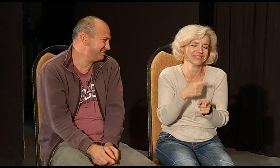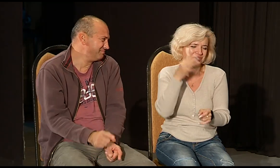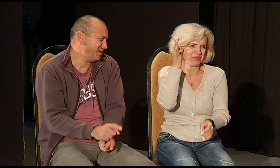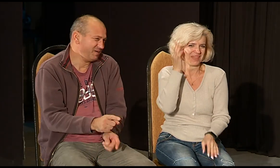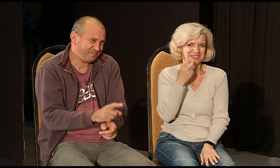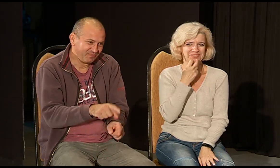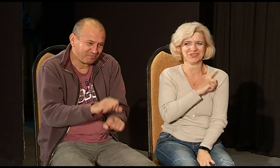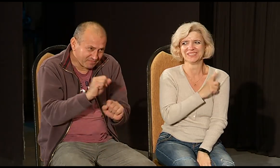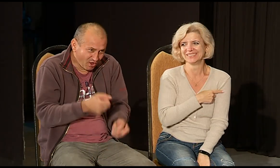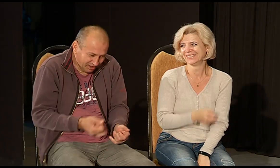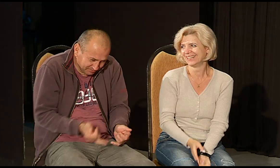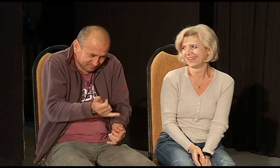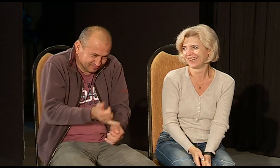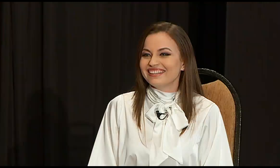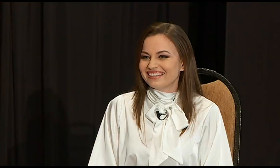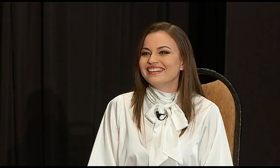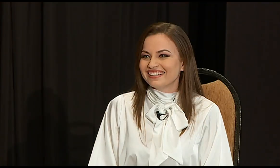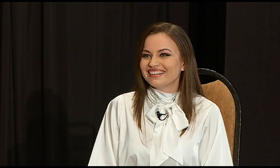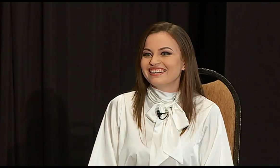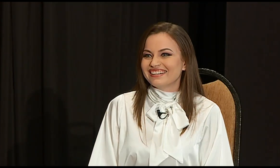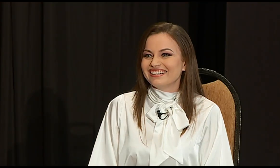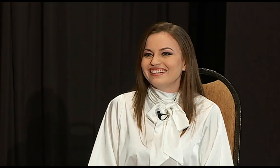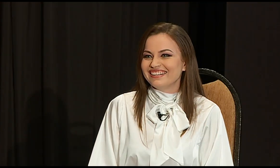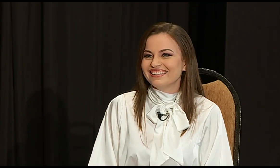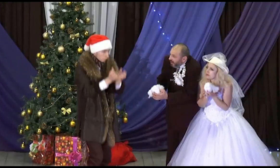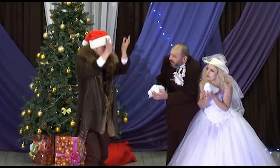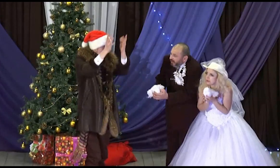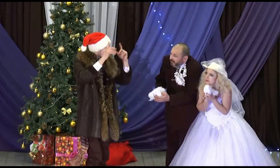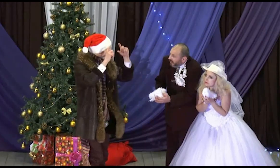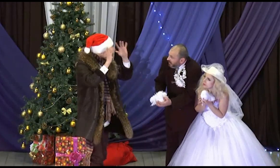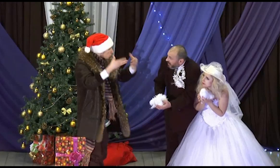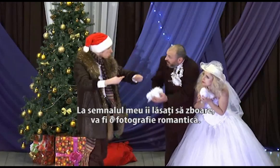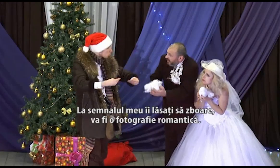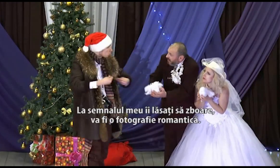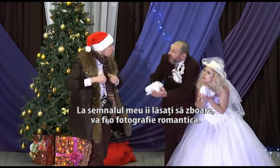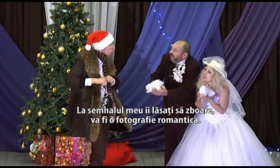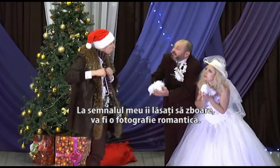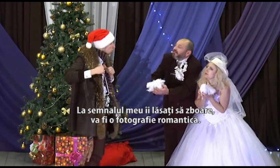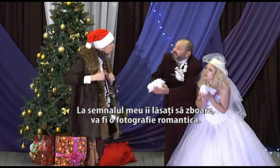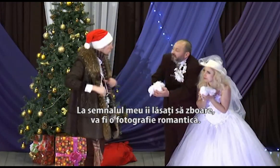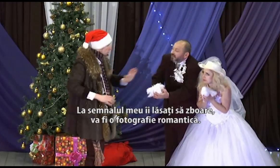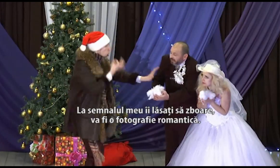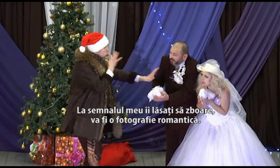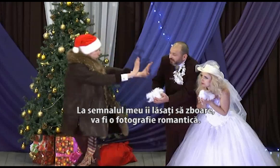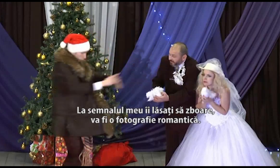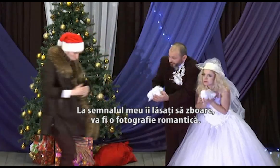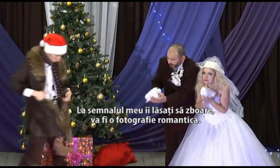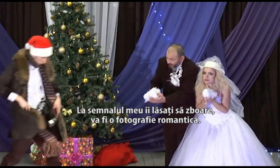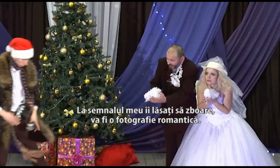Că asta a fost cel mai amuzant moment din scenetă. Când скажу, отпускай. Буде